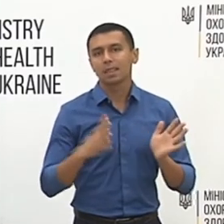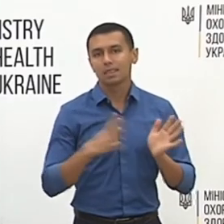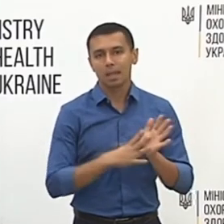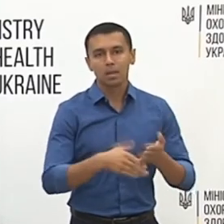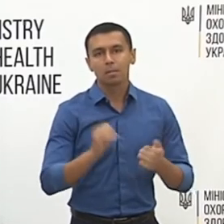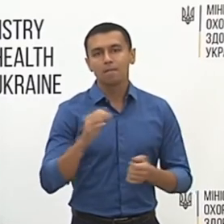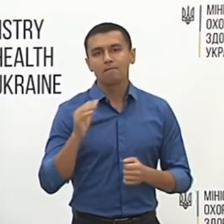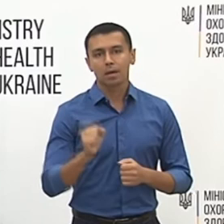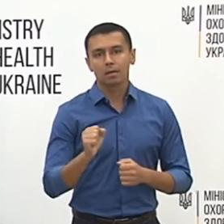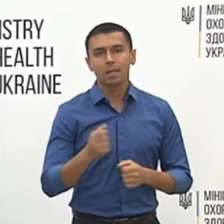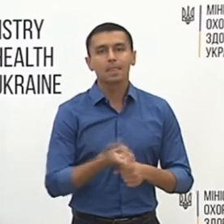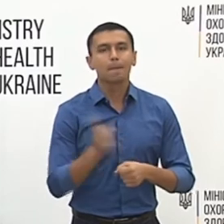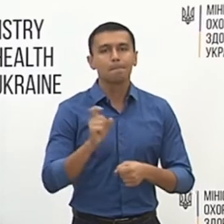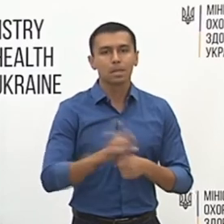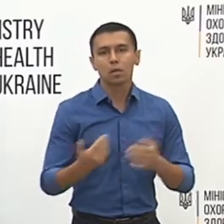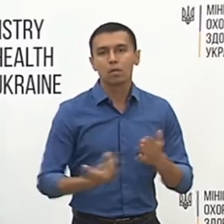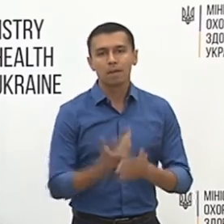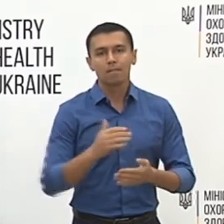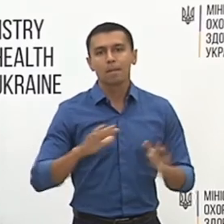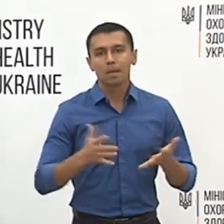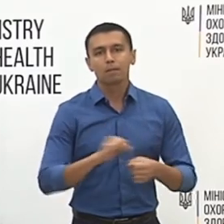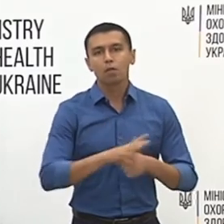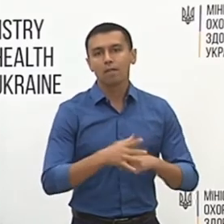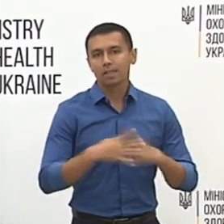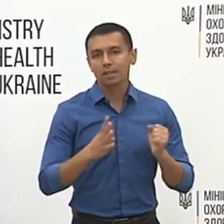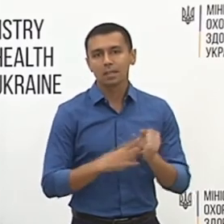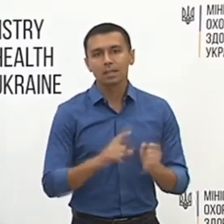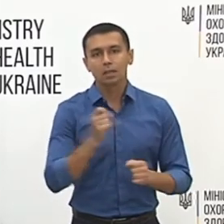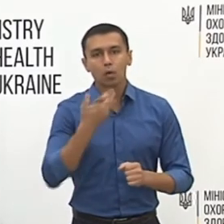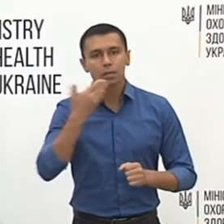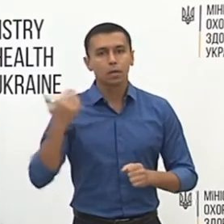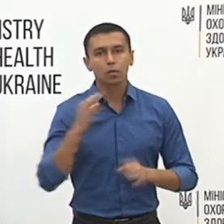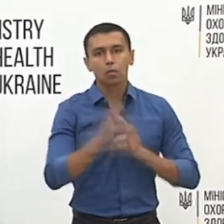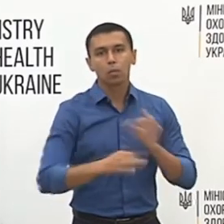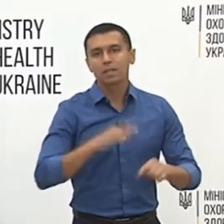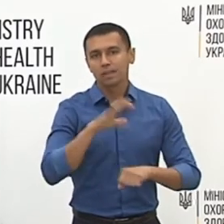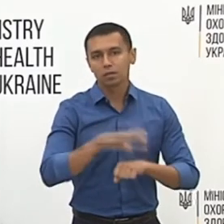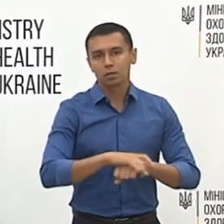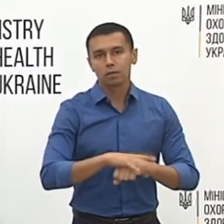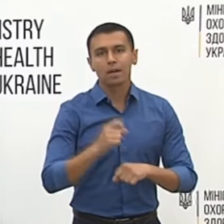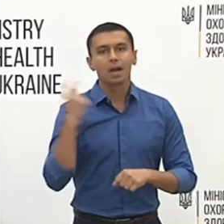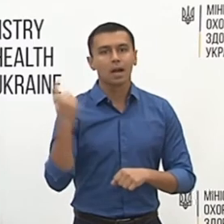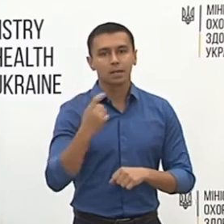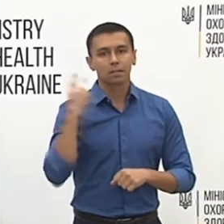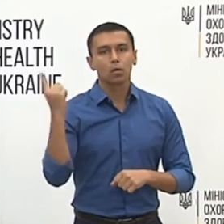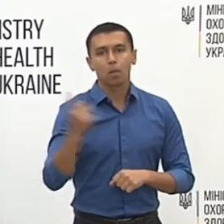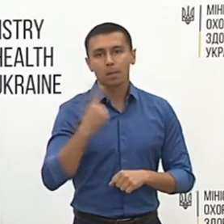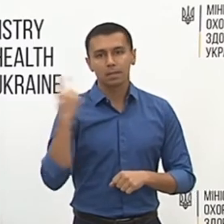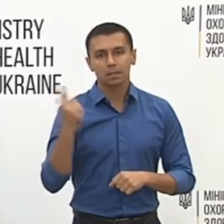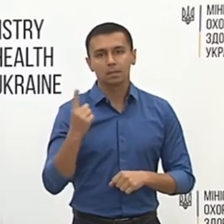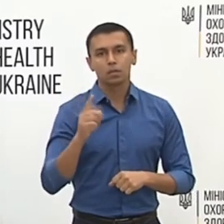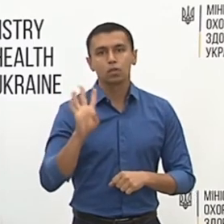1589 пацієнтів. Найбільше нових випадків COVID-19 за останню добу зафіксовано у Харківській області